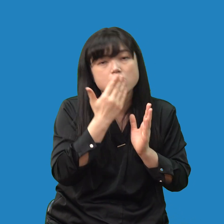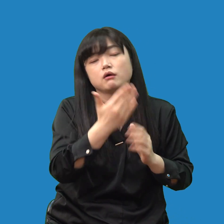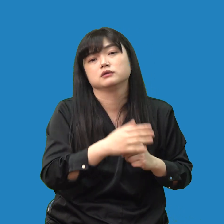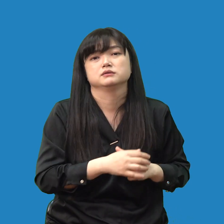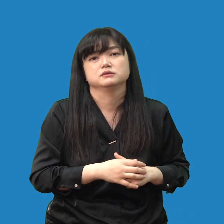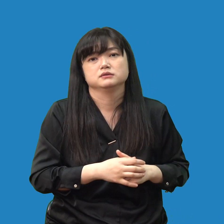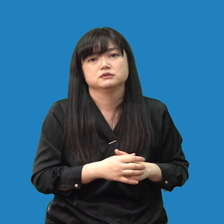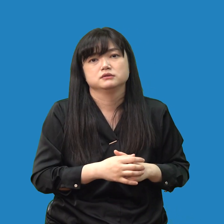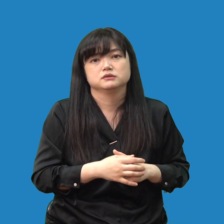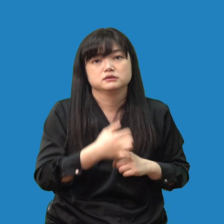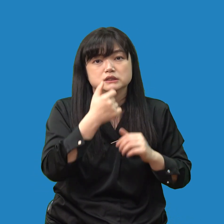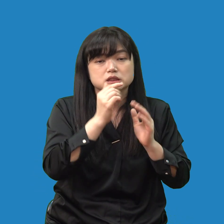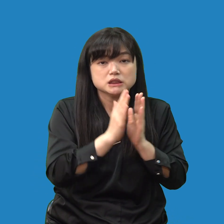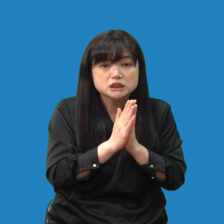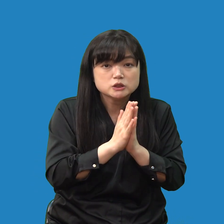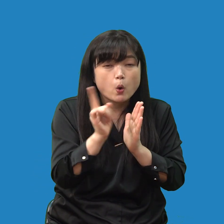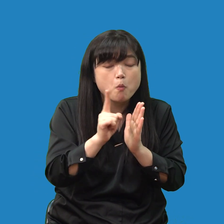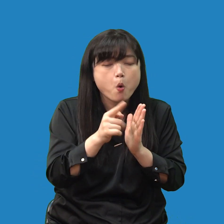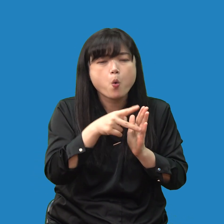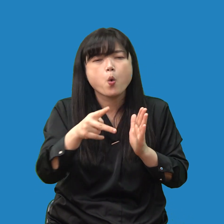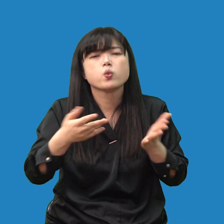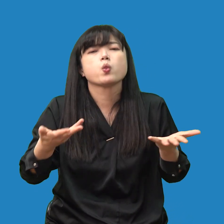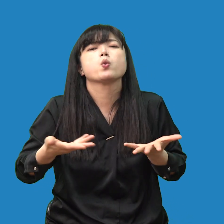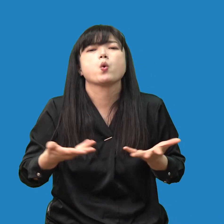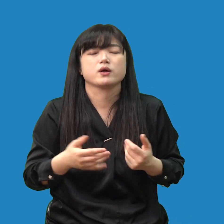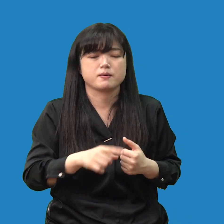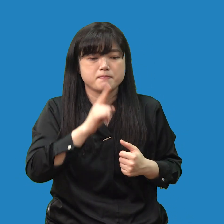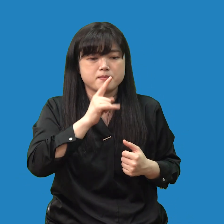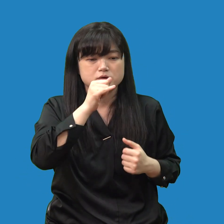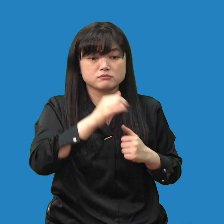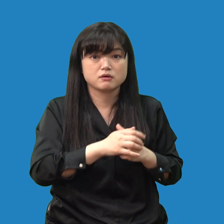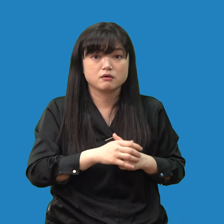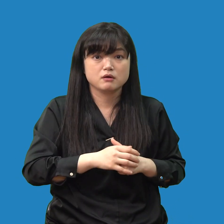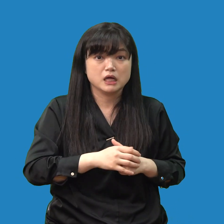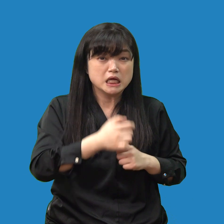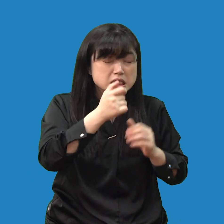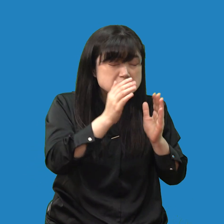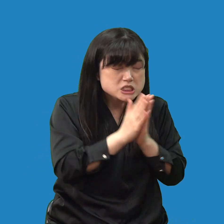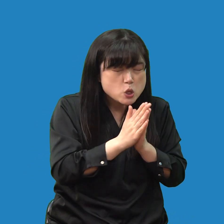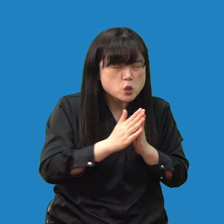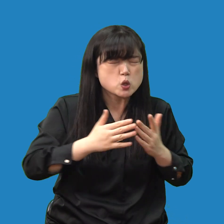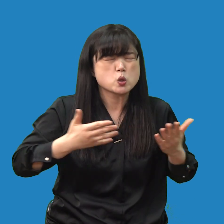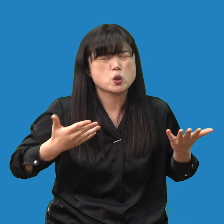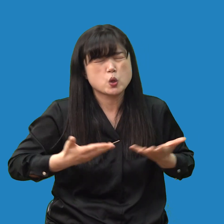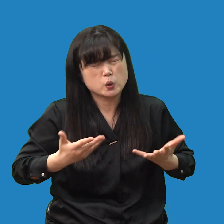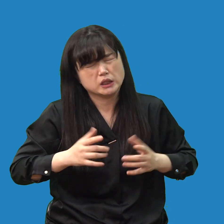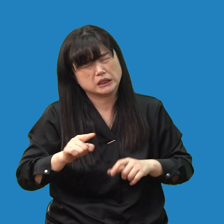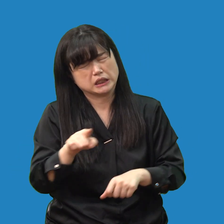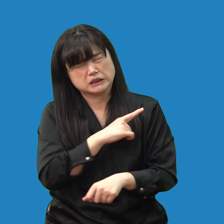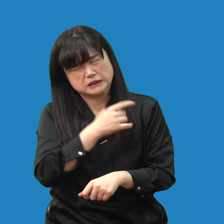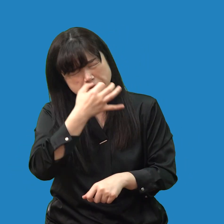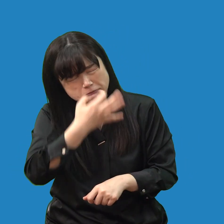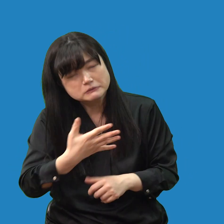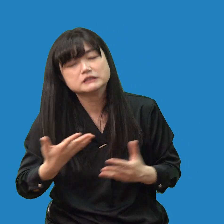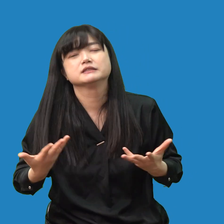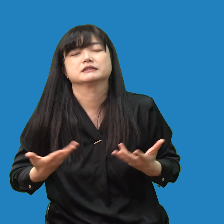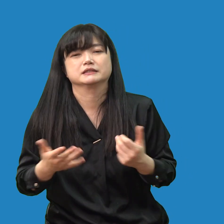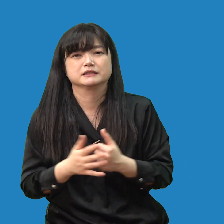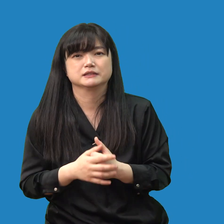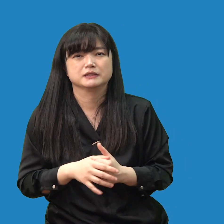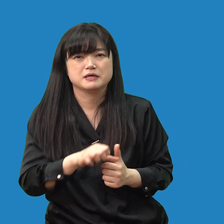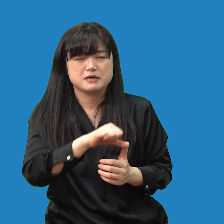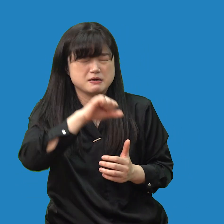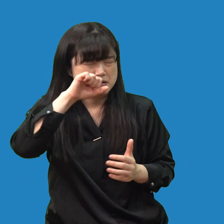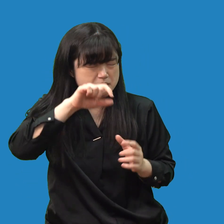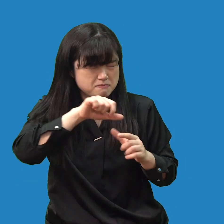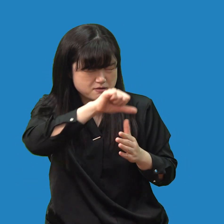됩니다. 기도를 그래서 노동이라고 했습니다. 근데 기도는 노동 중에 중노동입니다. 평생